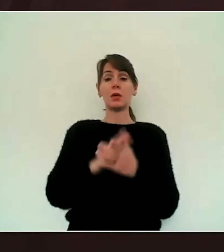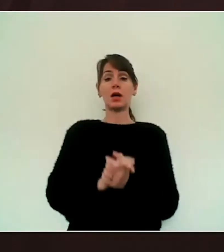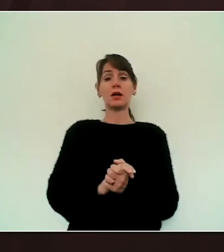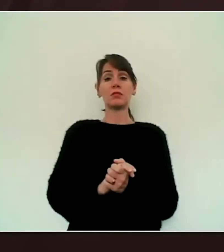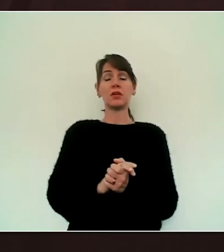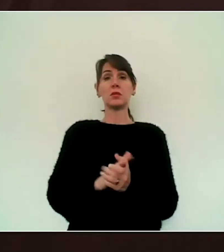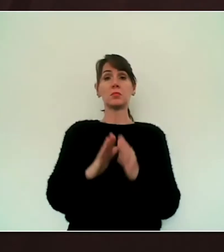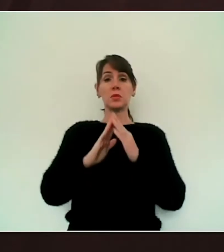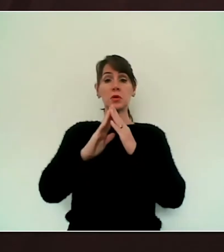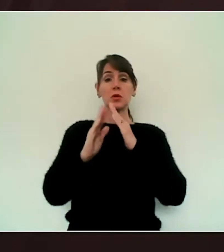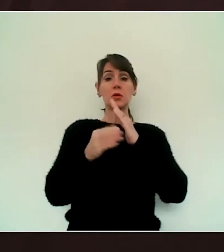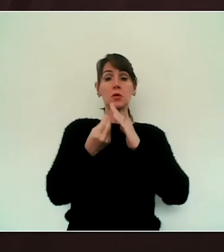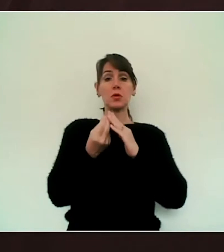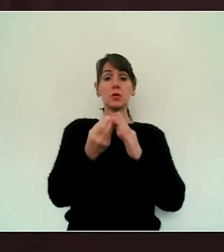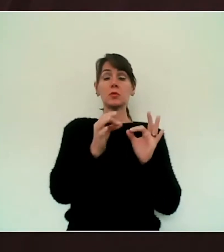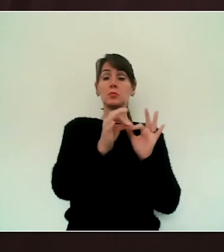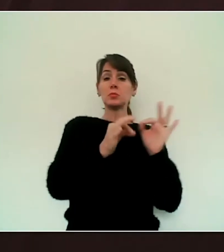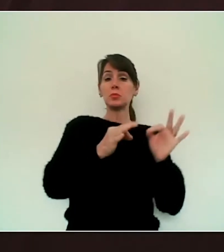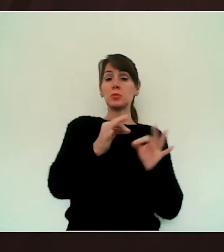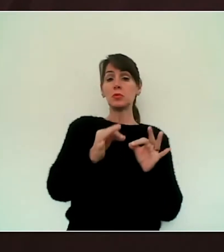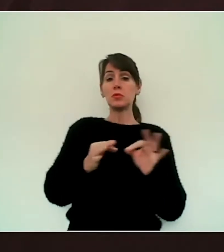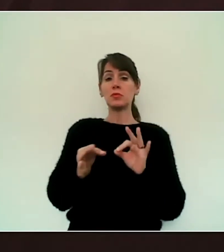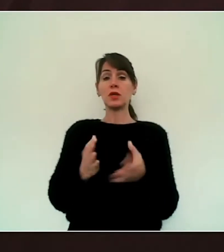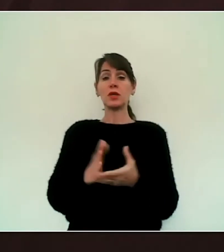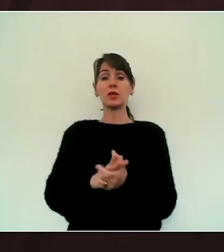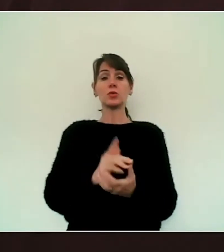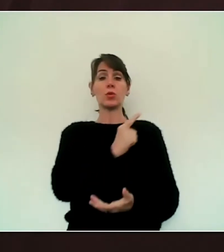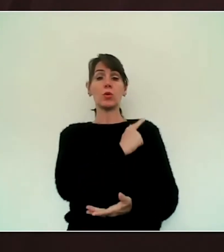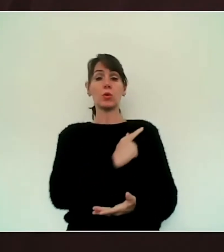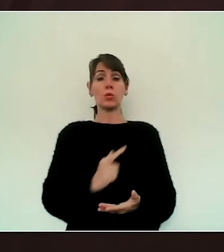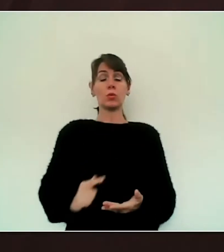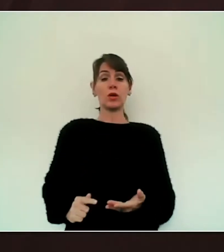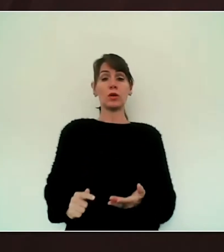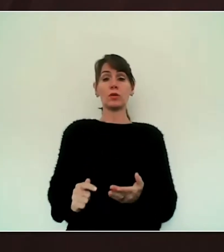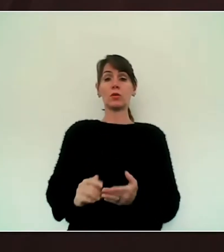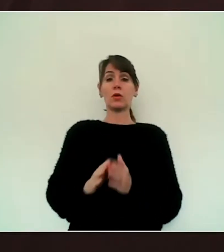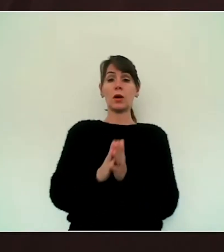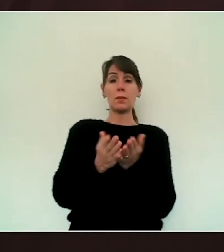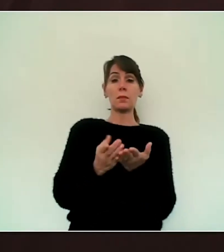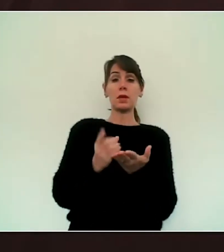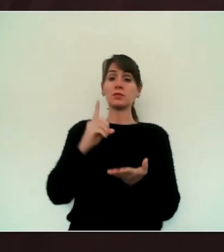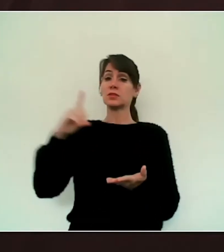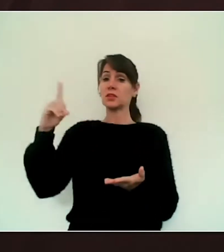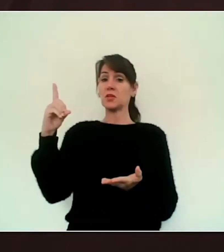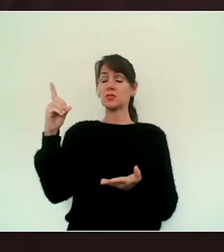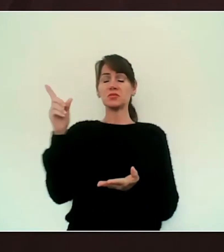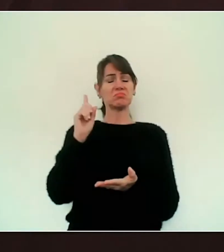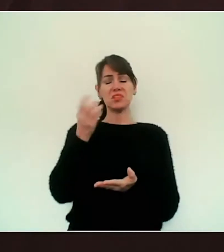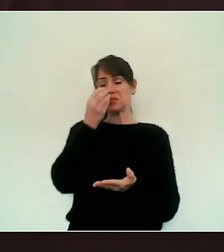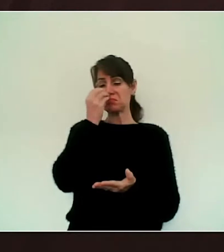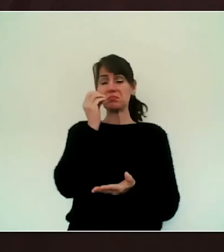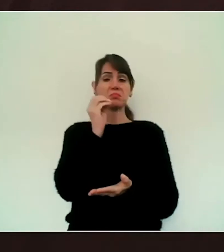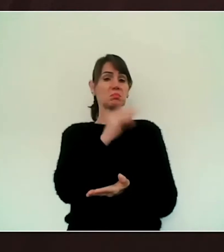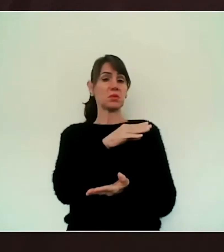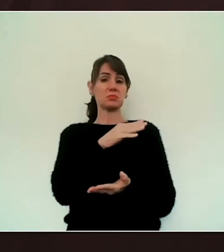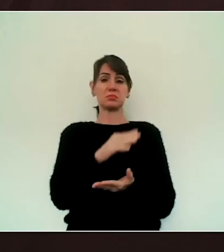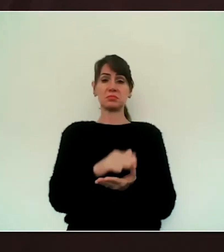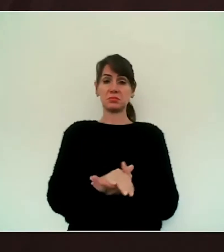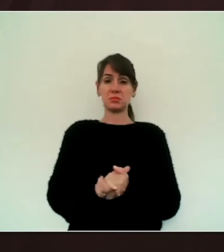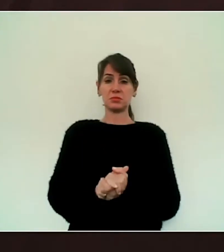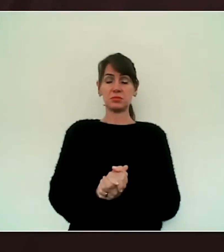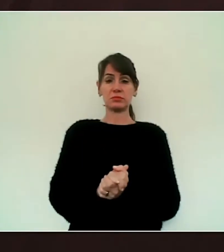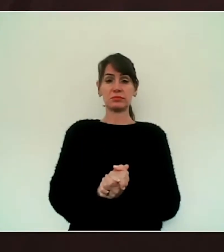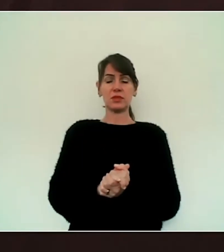o governo da igreja, do que propriamente com a palavra. Eles passaram principalmente o bispo